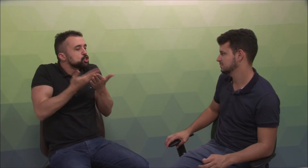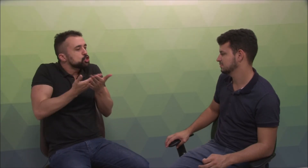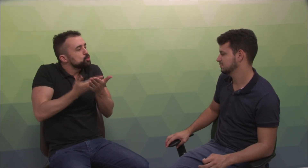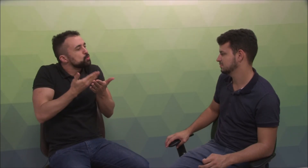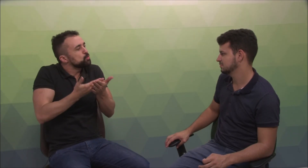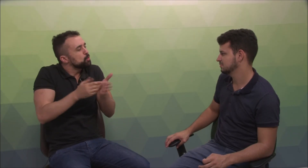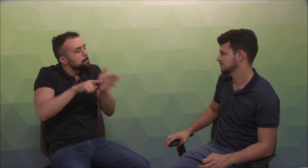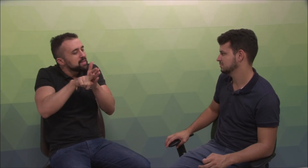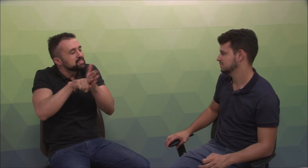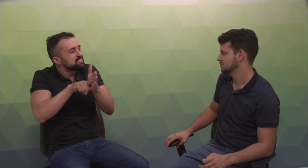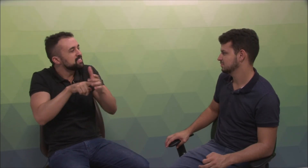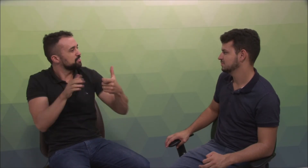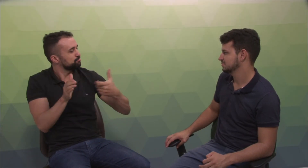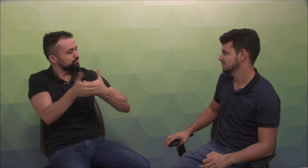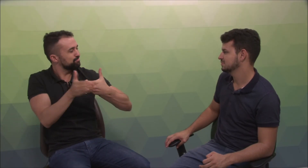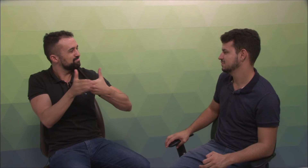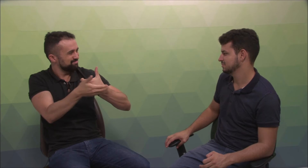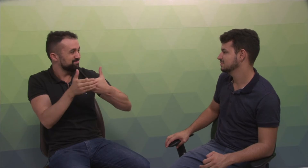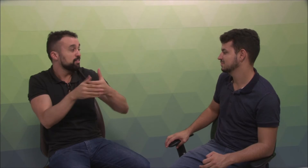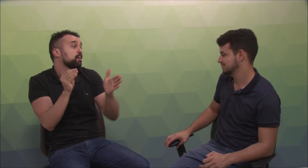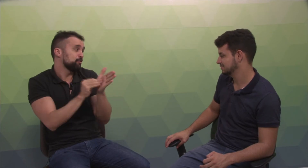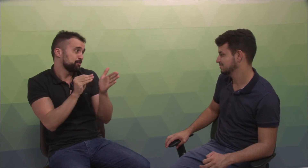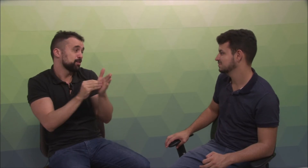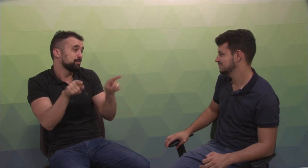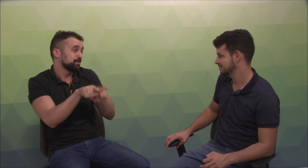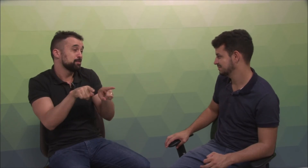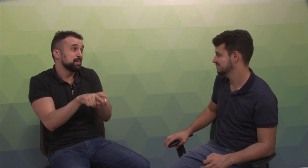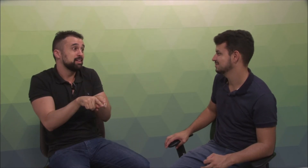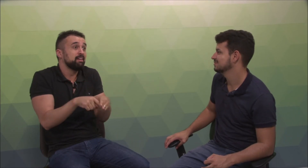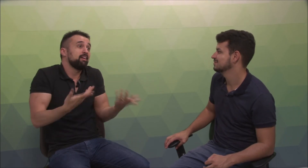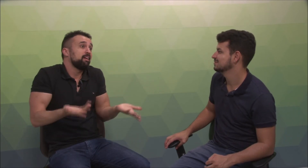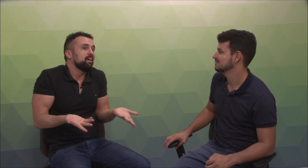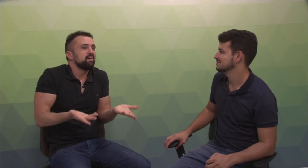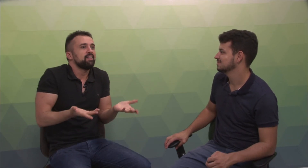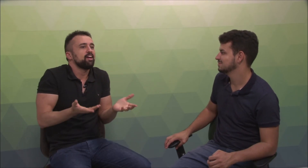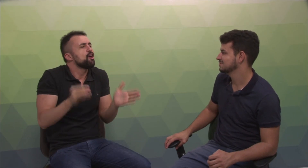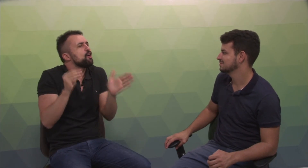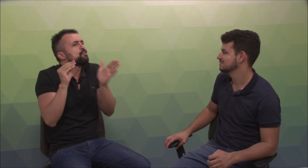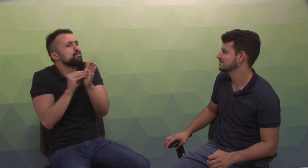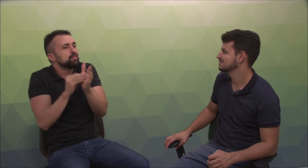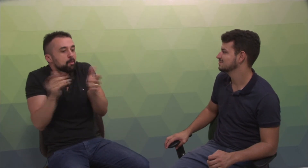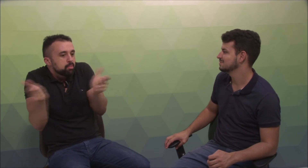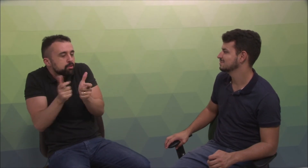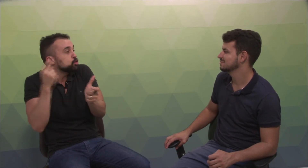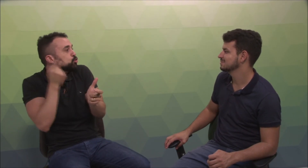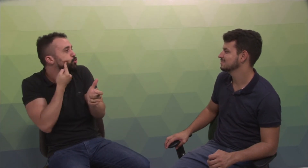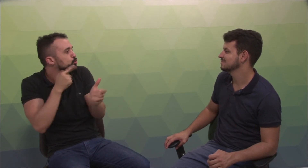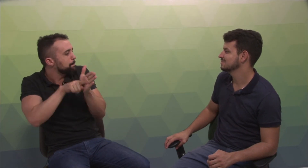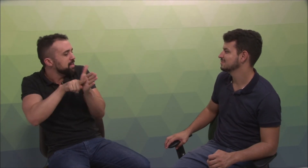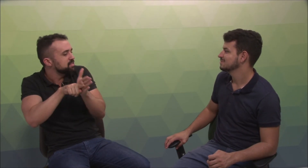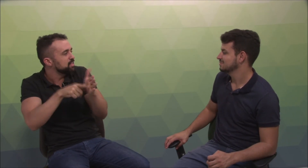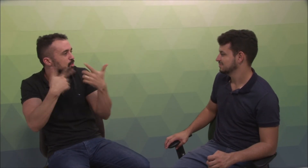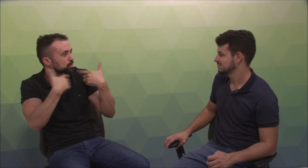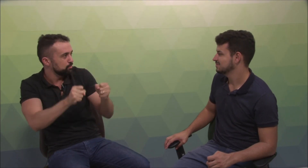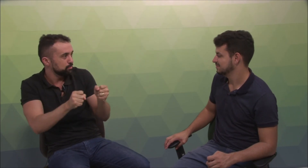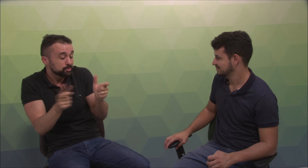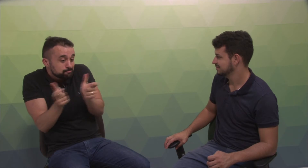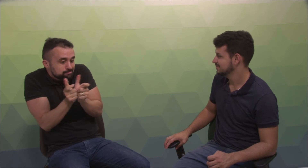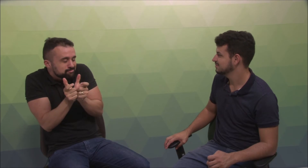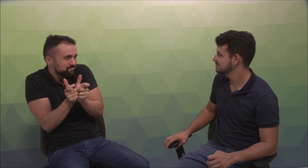No passado, de fato, por faltarem estudos de terminologia das línguas de sinais, também pela carência de